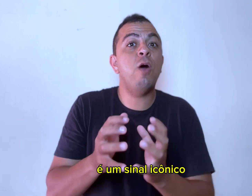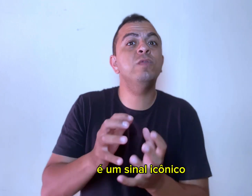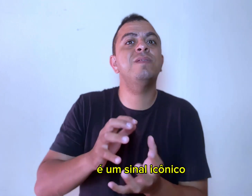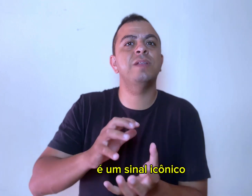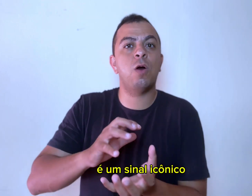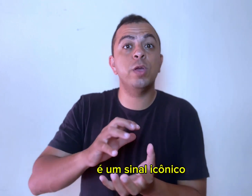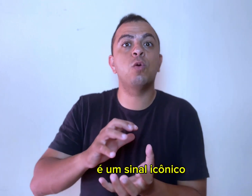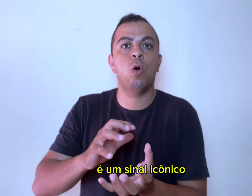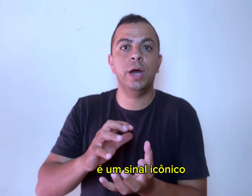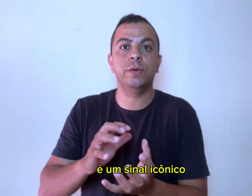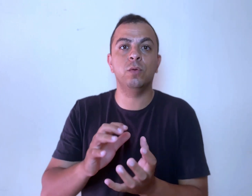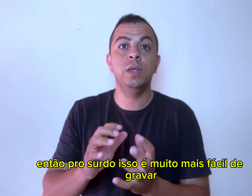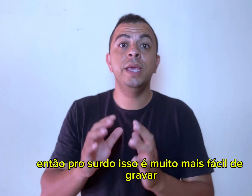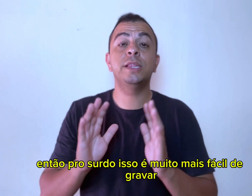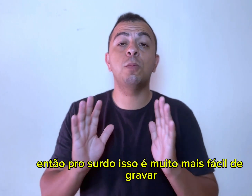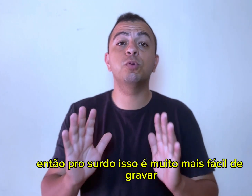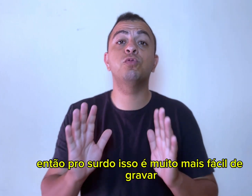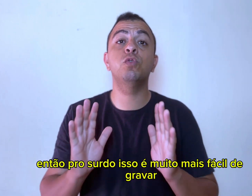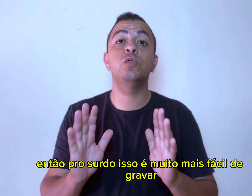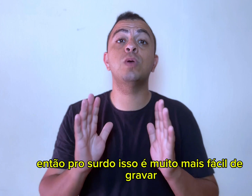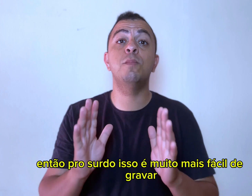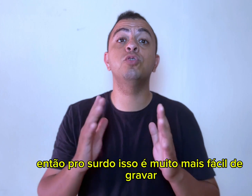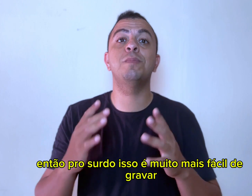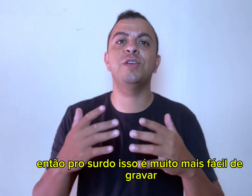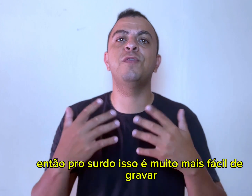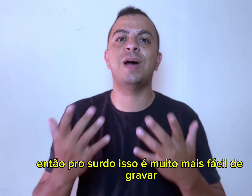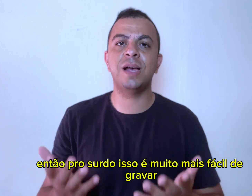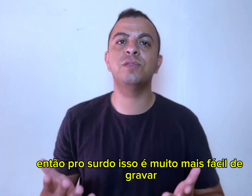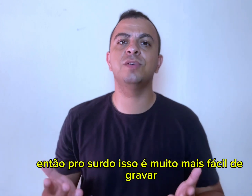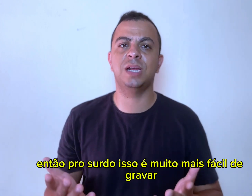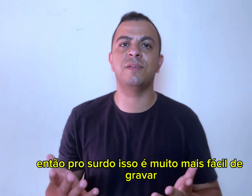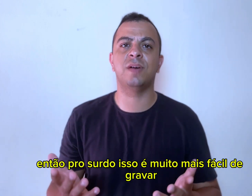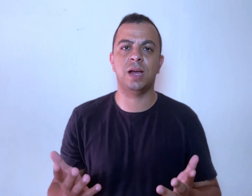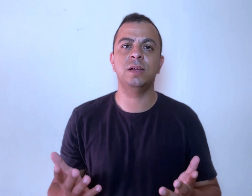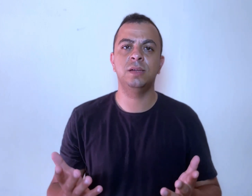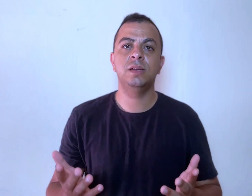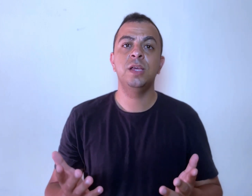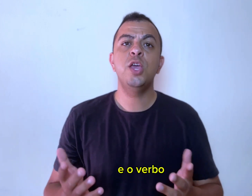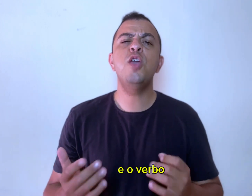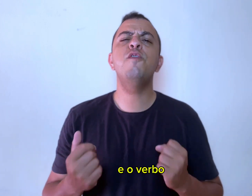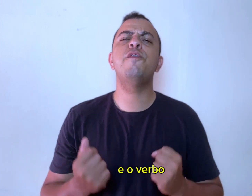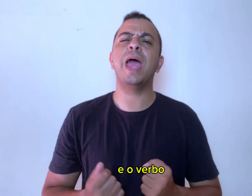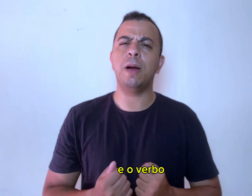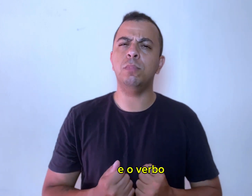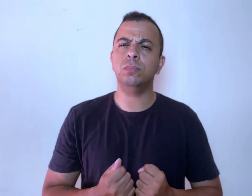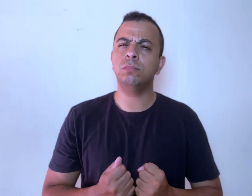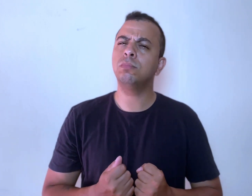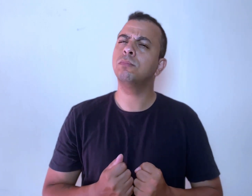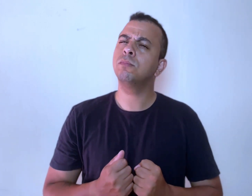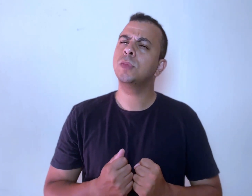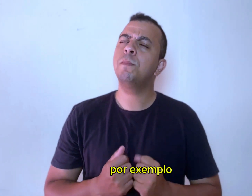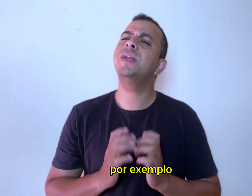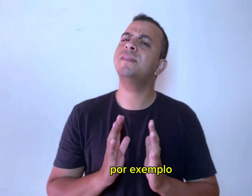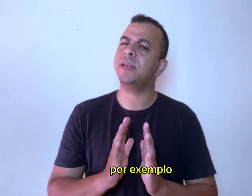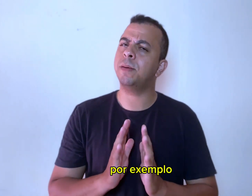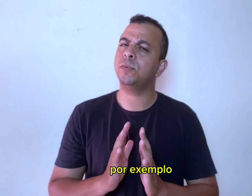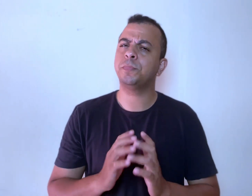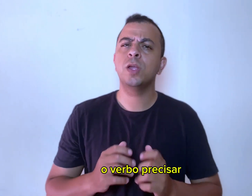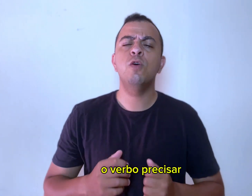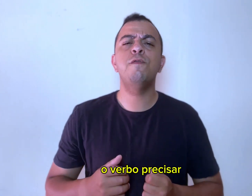um sinal icônico. Então para o surdo isso é muito mais fácil de gravar. E o verbo? Por exemplo, o